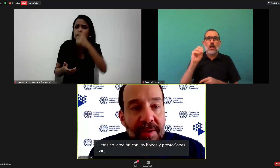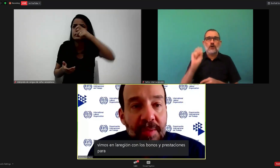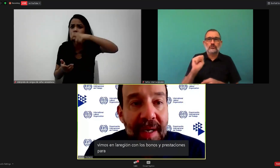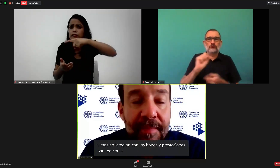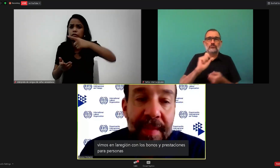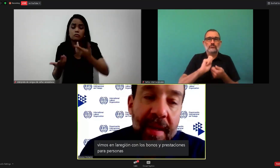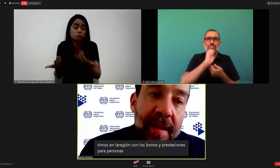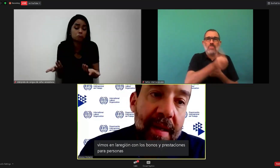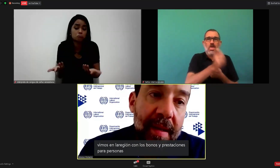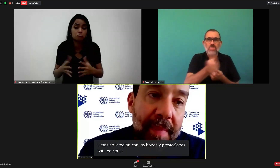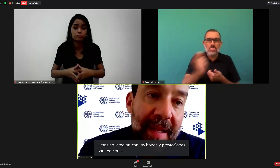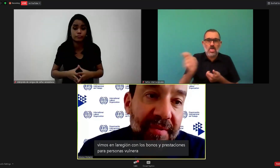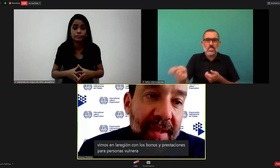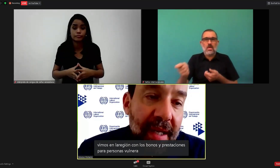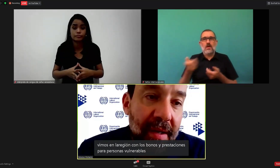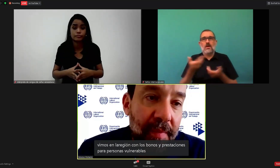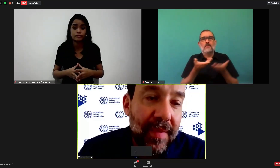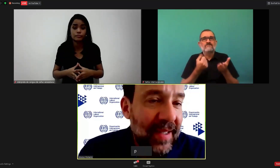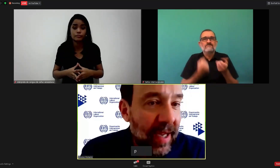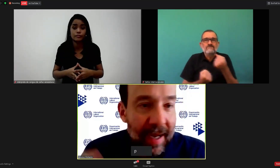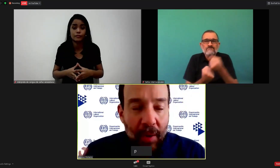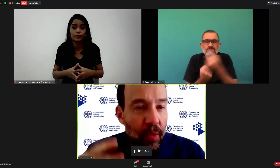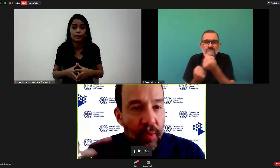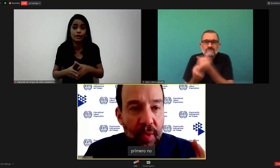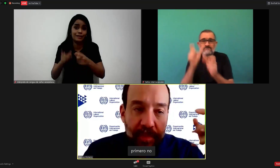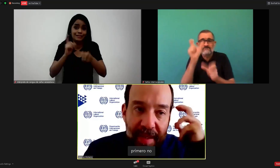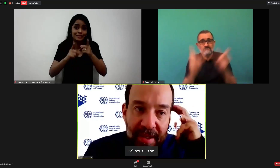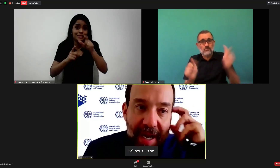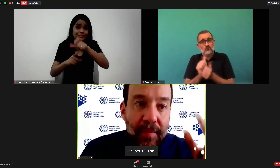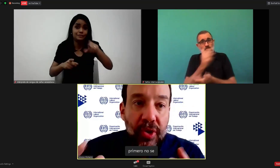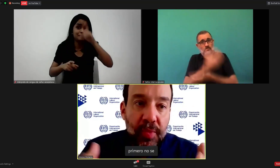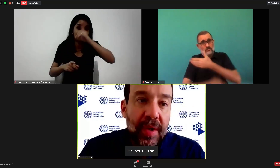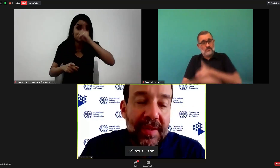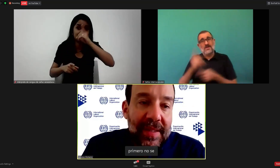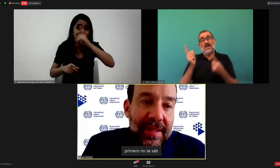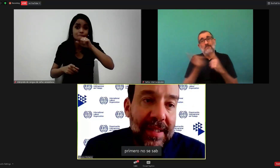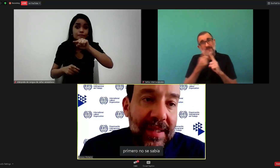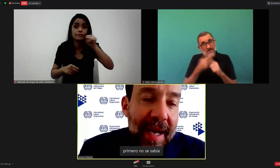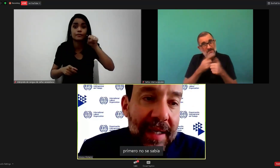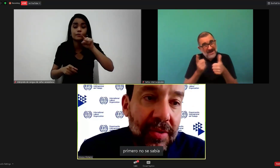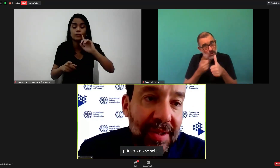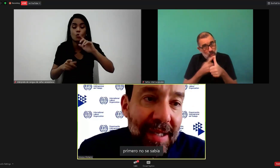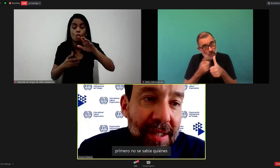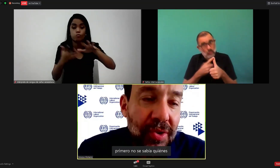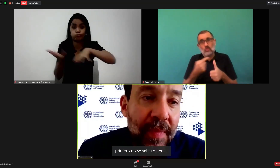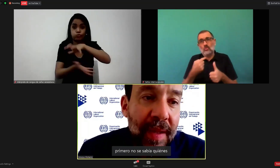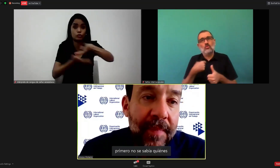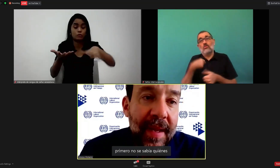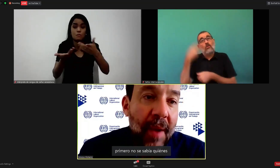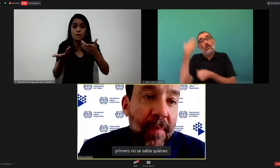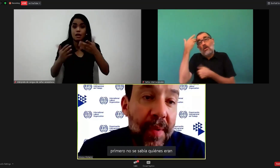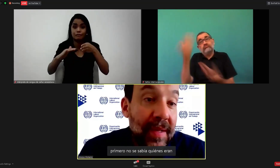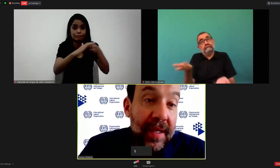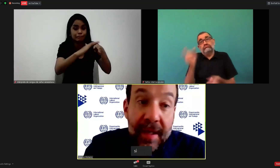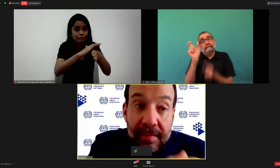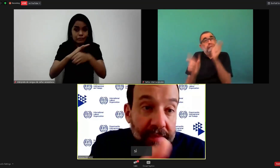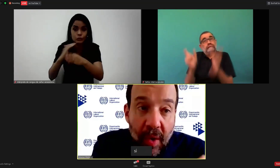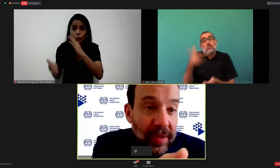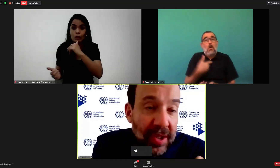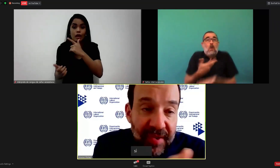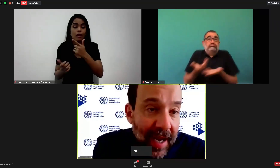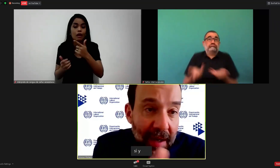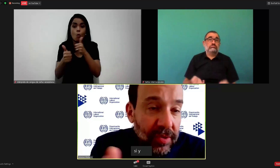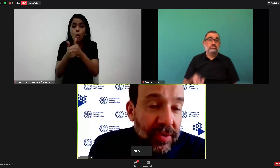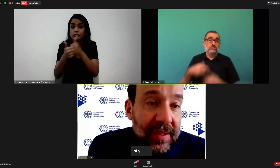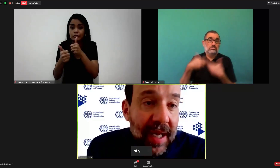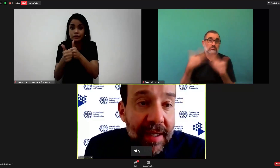había criterios para definir, ¿no? Por más que ya hay muchos programas asistenciales, sociales de la región, hay un problema de